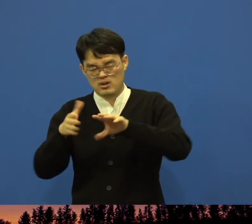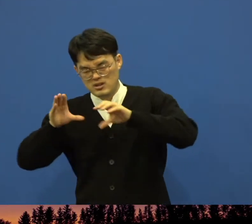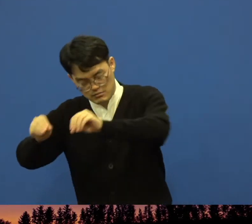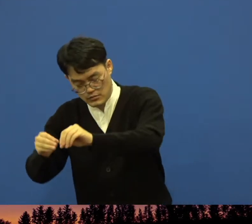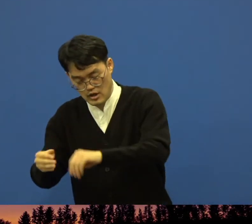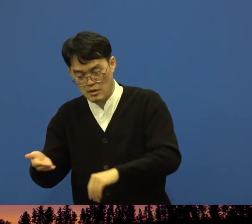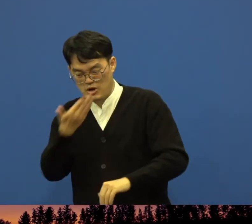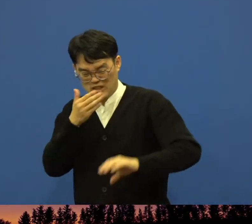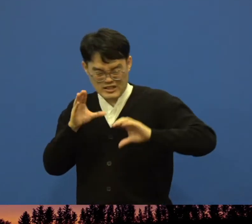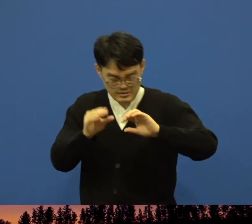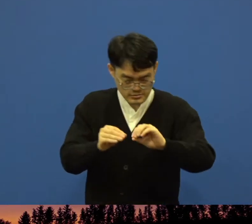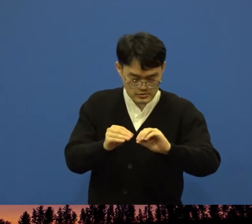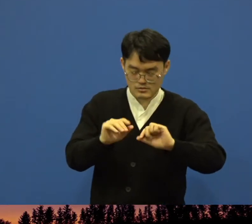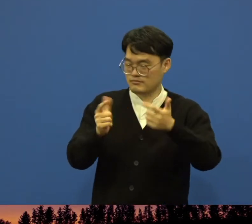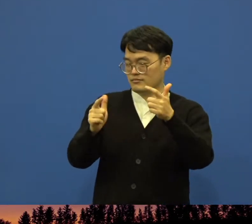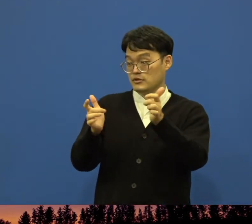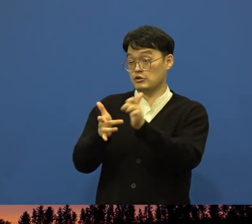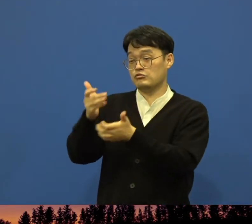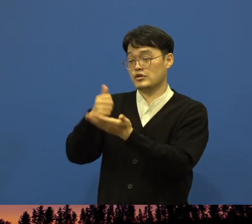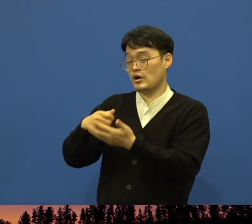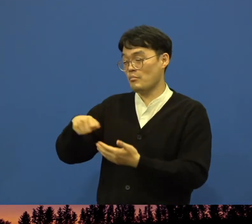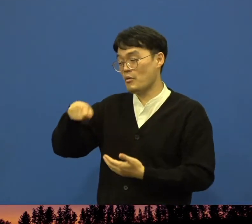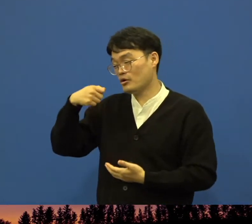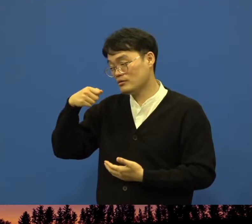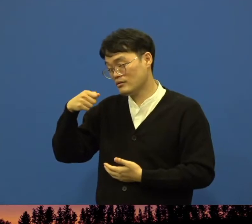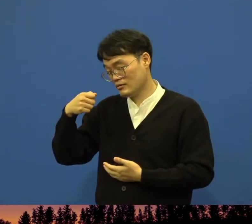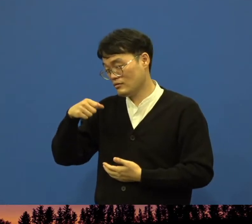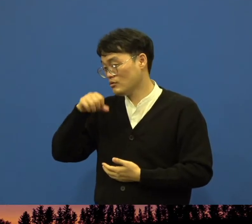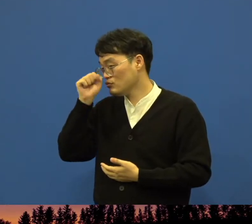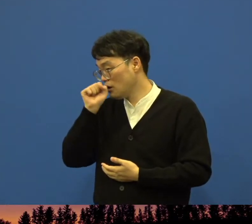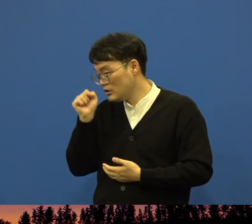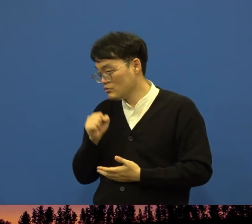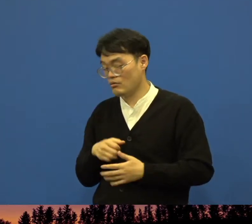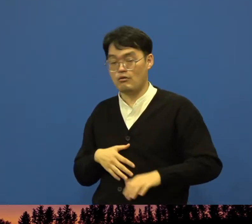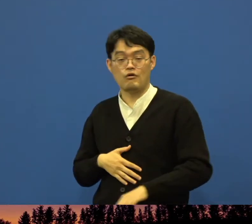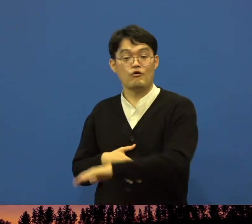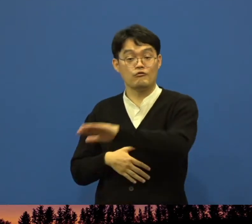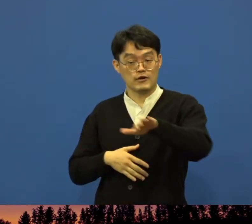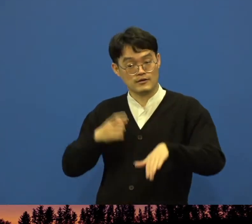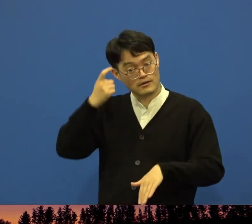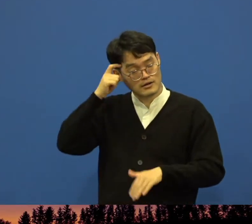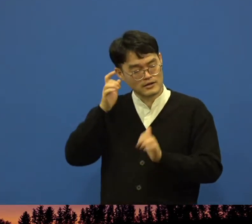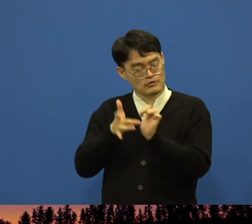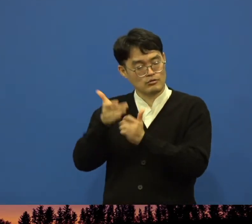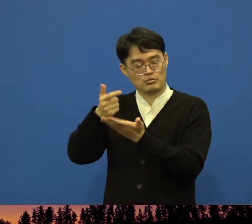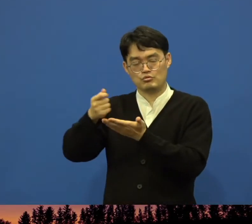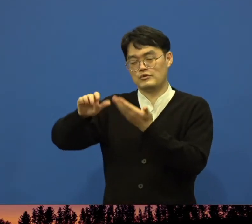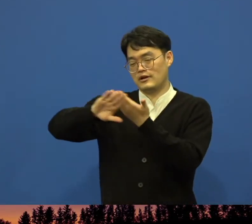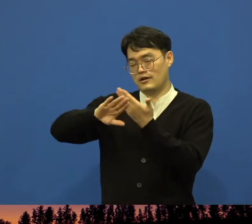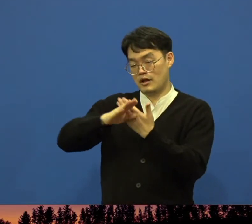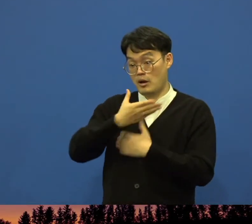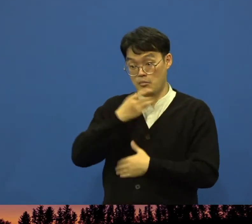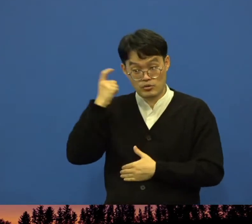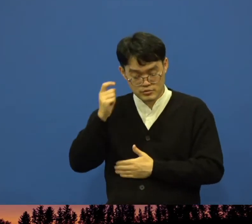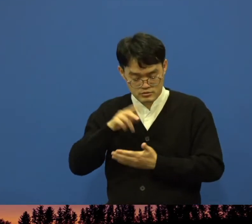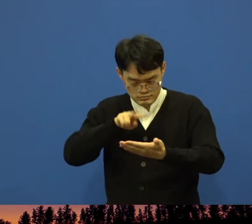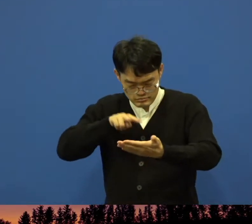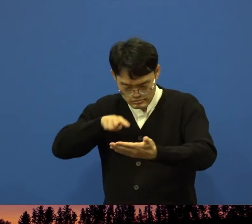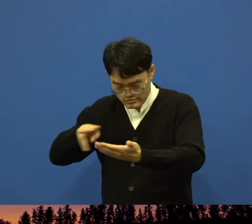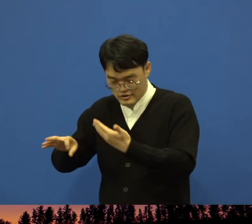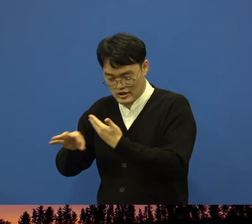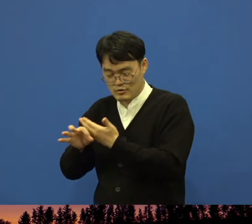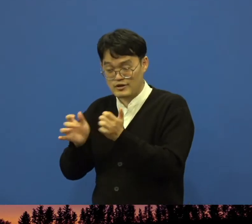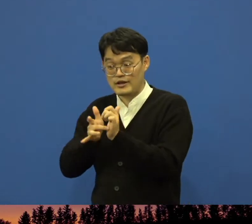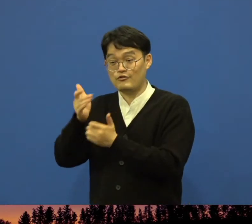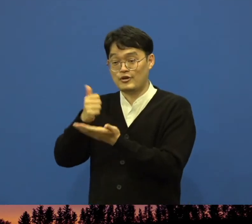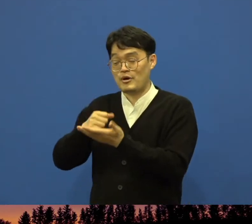것 예수님도 굉장히 좋아하시고요. 우리가 생각하는 예수님하고 좀 달라요. 여러분. 복음서를 들어가 보면 또 그걸 연구하신